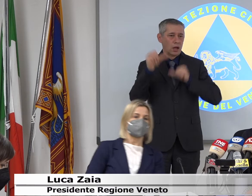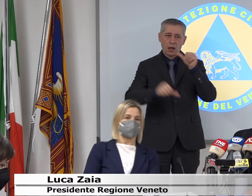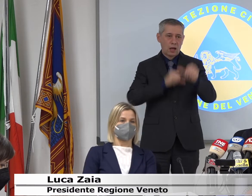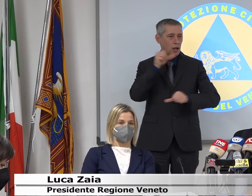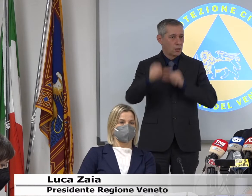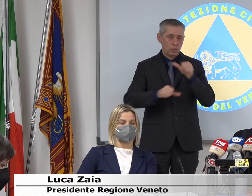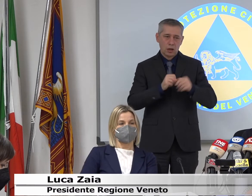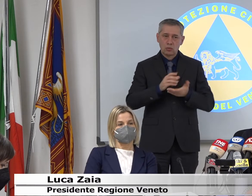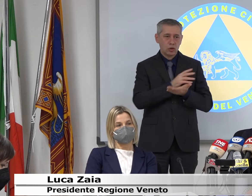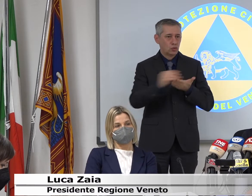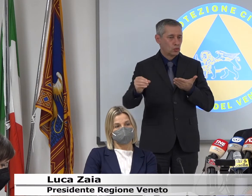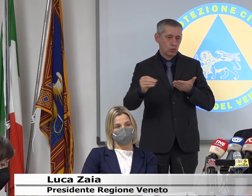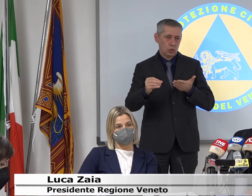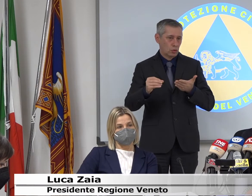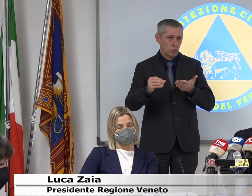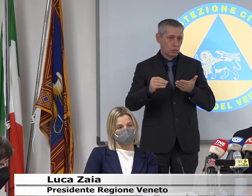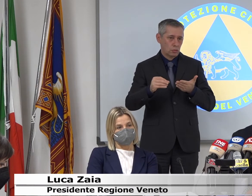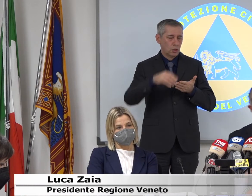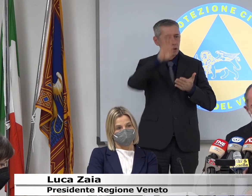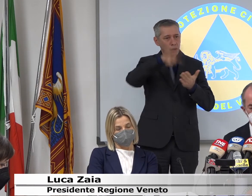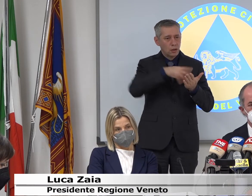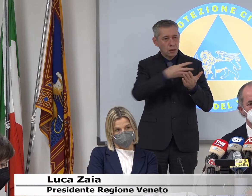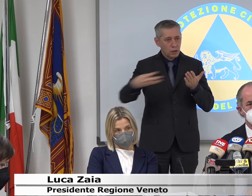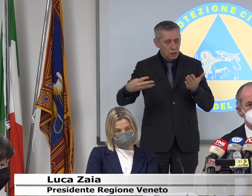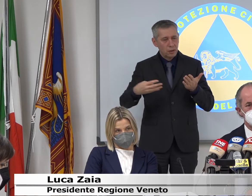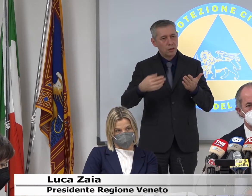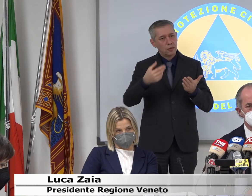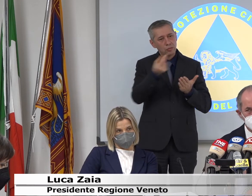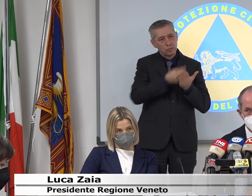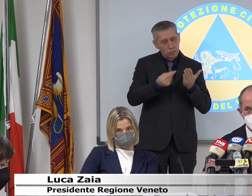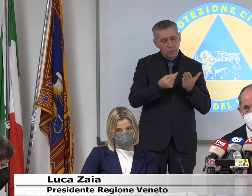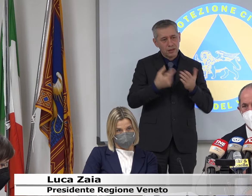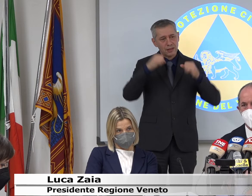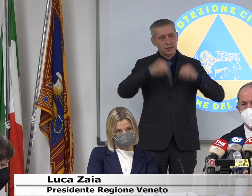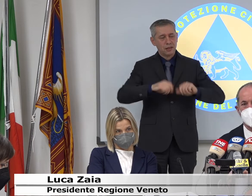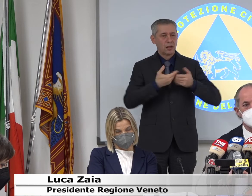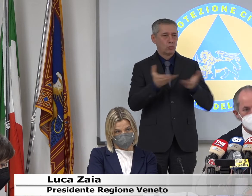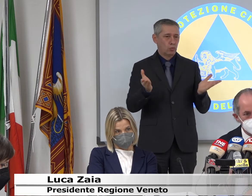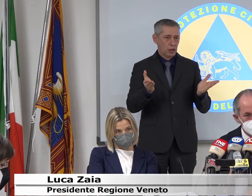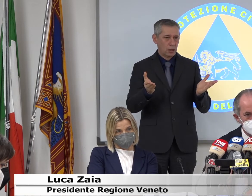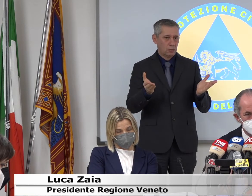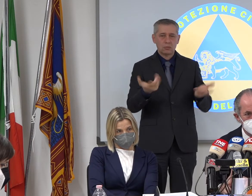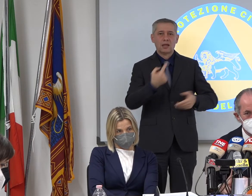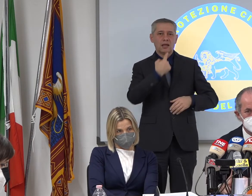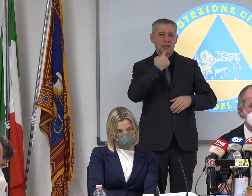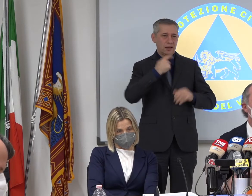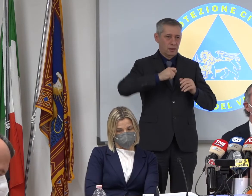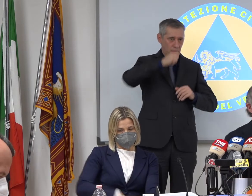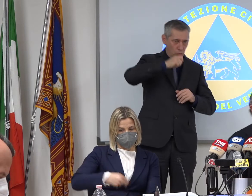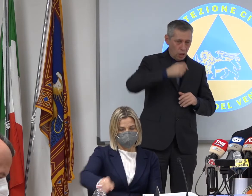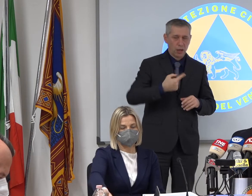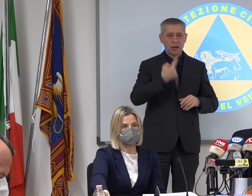va ritarato il piano di sanità pubblica rispetto alle scelte su chi tamponare, chi monitorare,